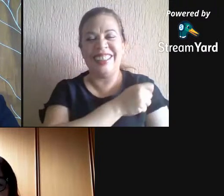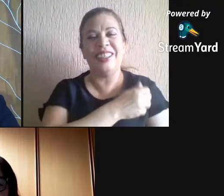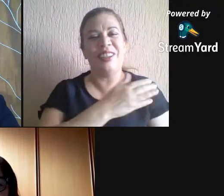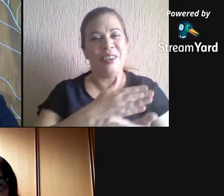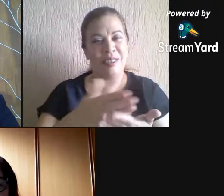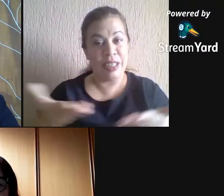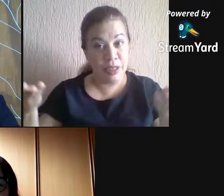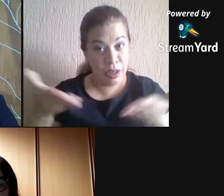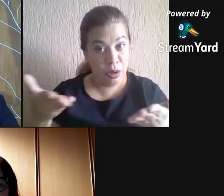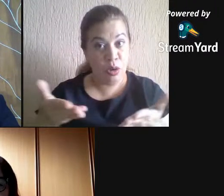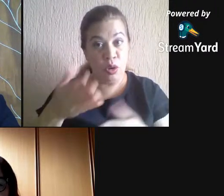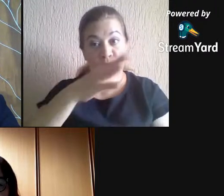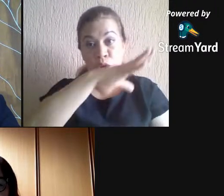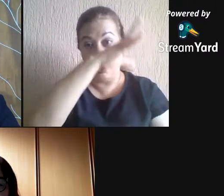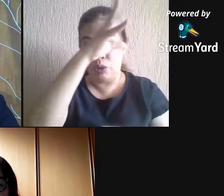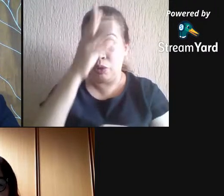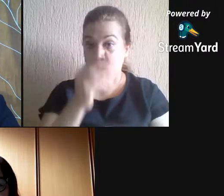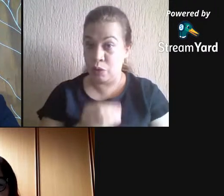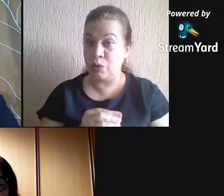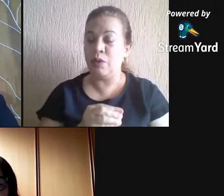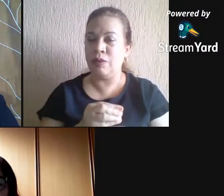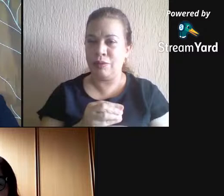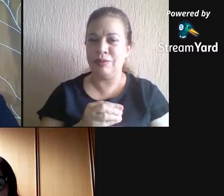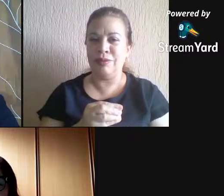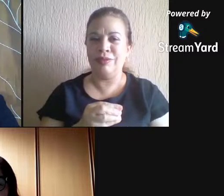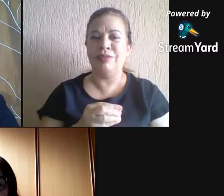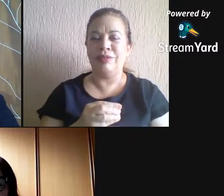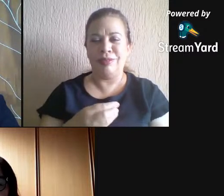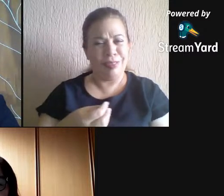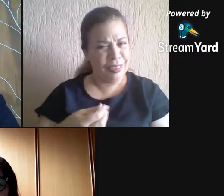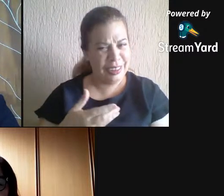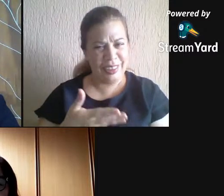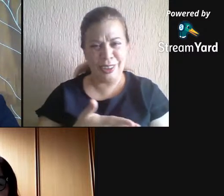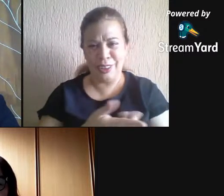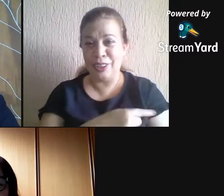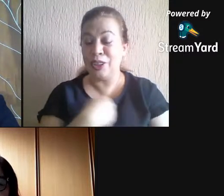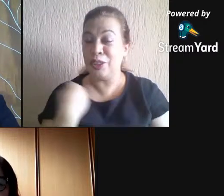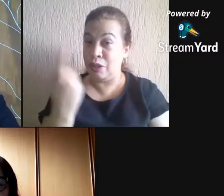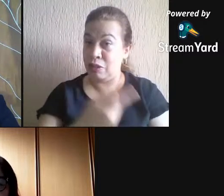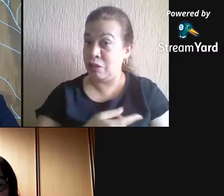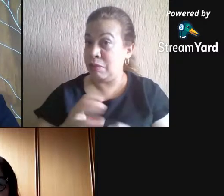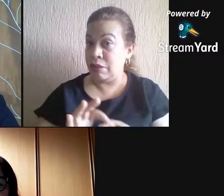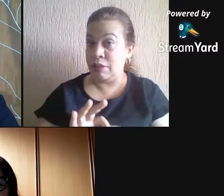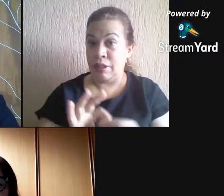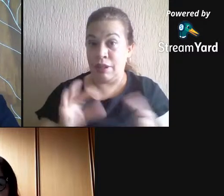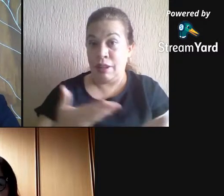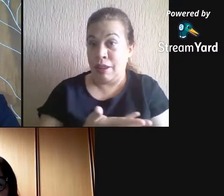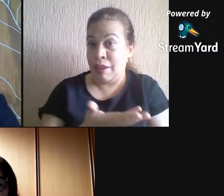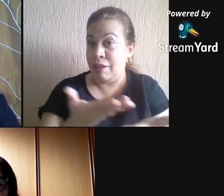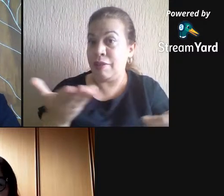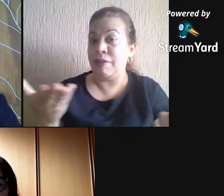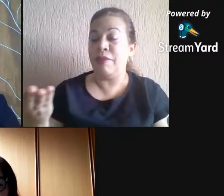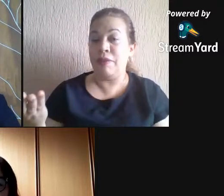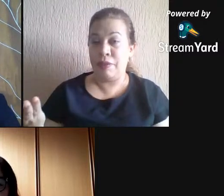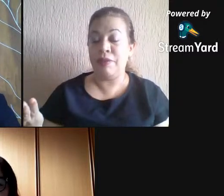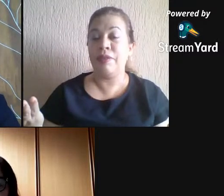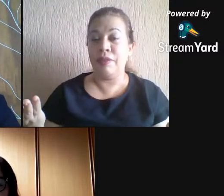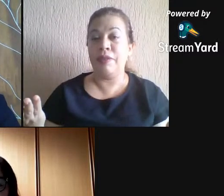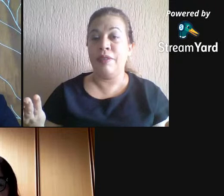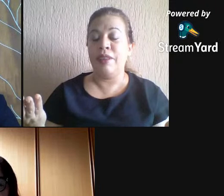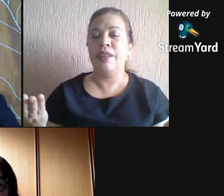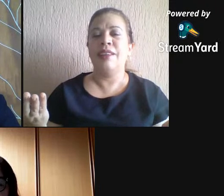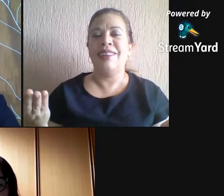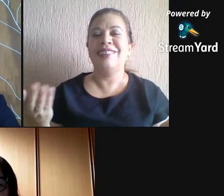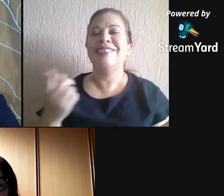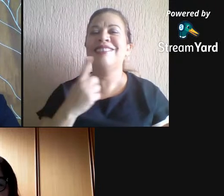PROFEPT, reiterar a disponibilidade de todos para contribuir com esse processo de formação durante todo esse tempo e